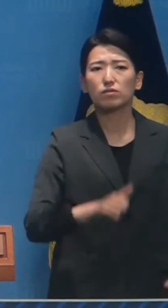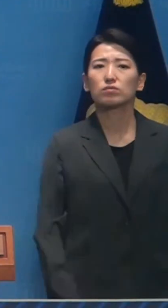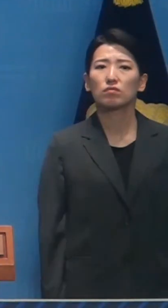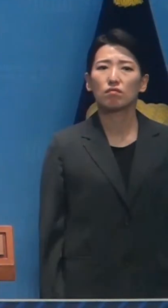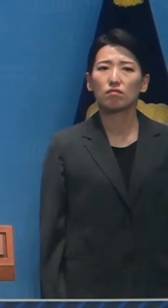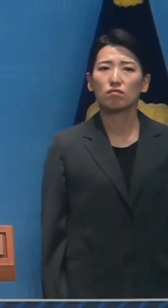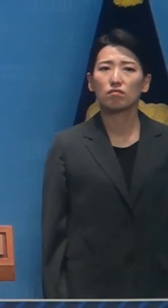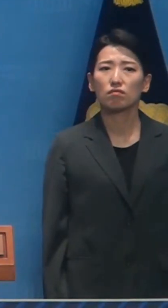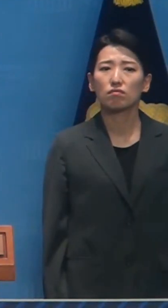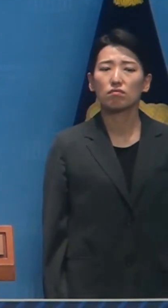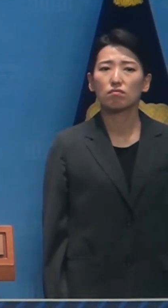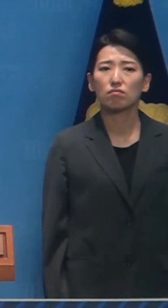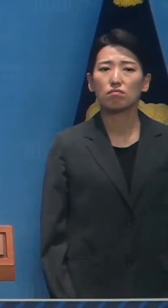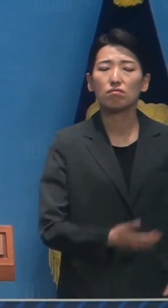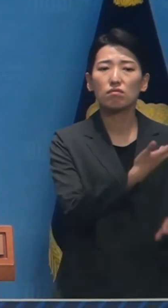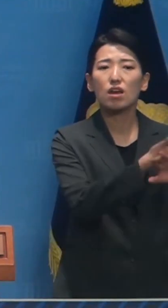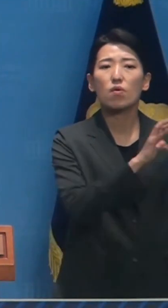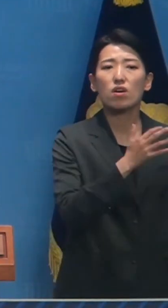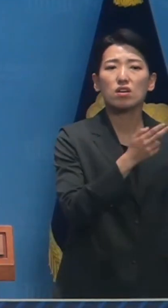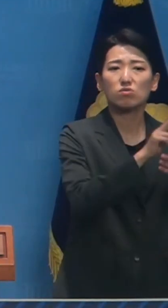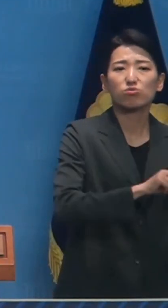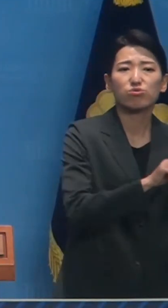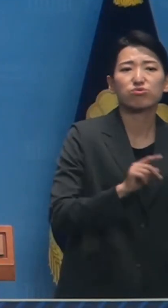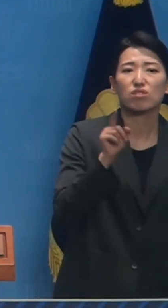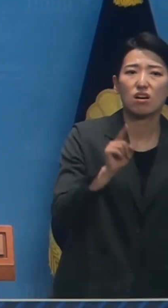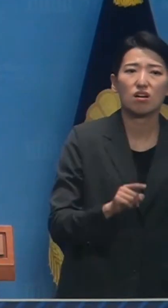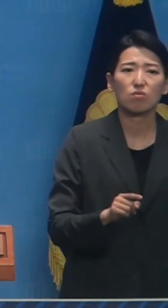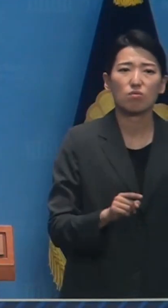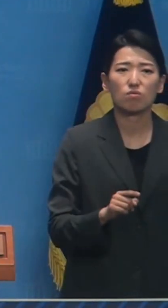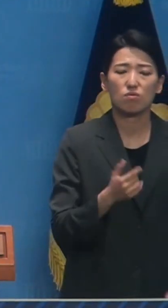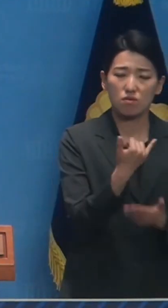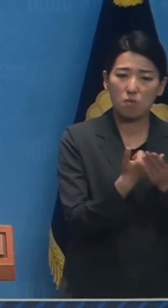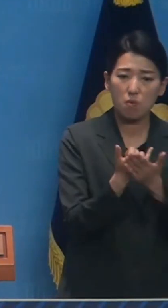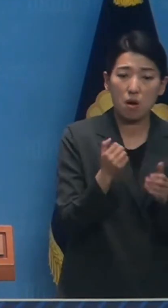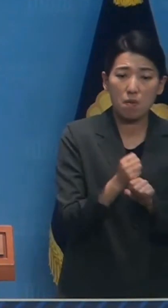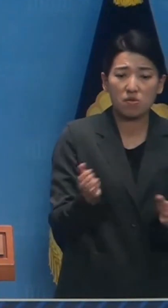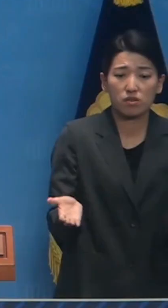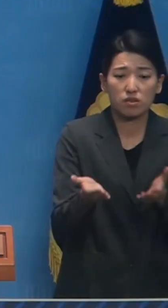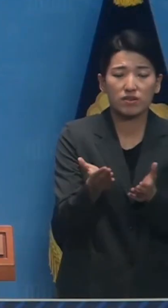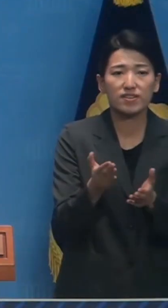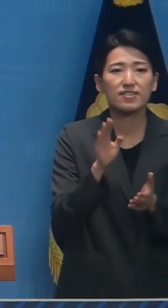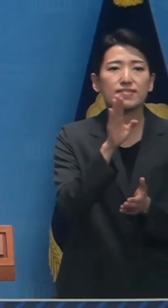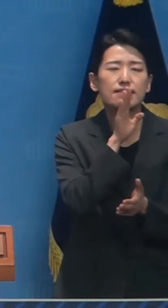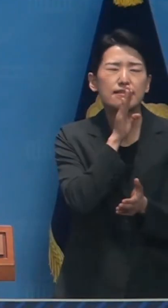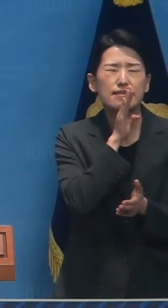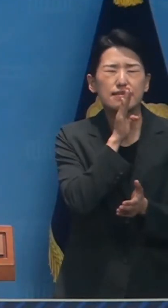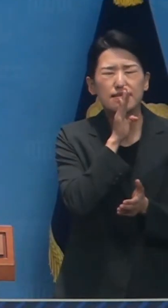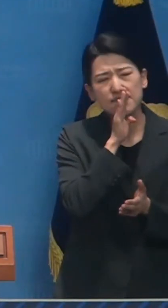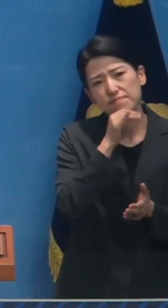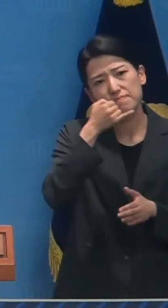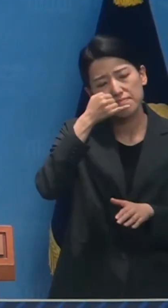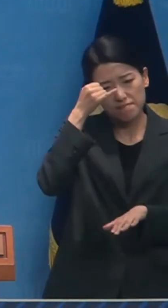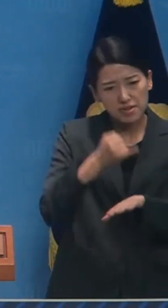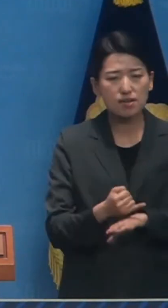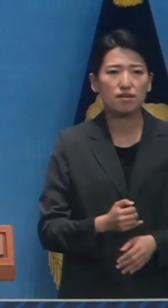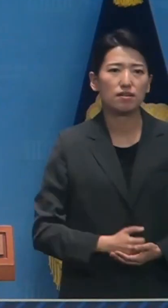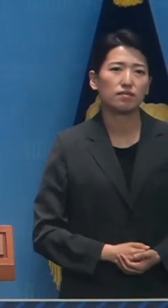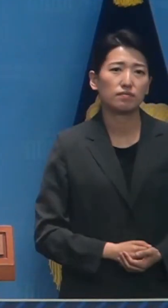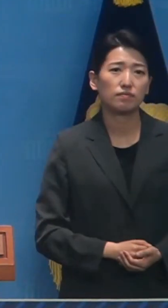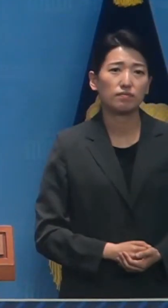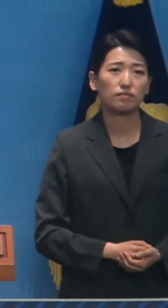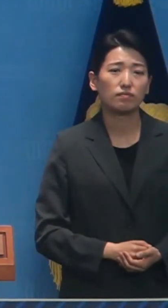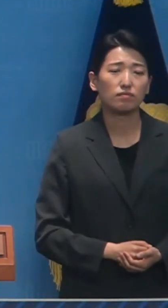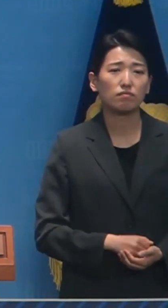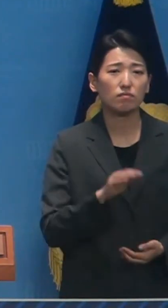해외에 수출하고 시설에 보내는 야만의 국가입니다. 국가는 열악하거나 부족한 환경의